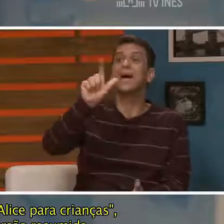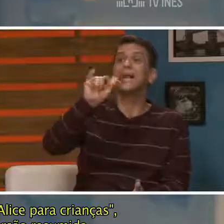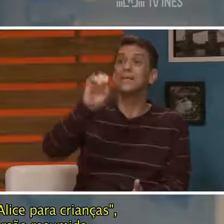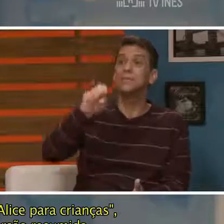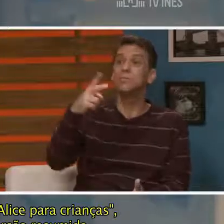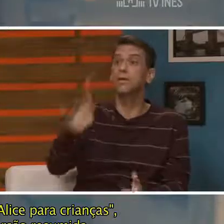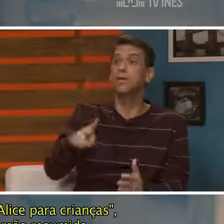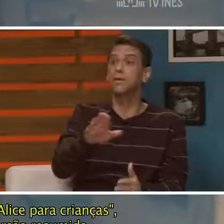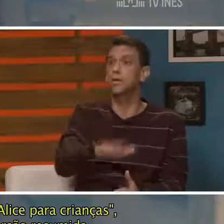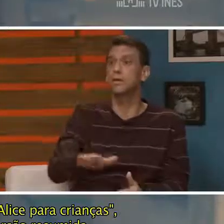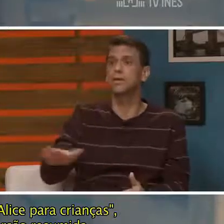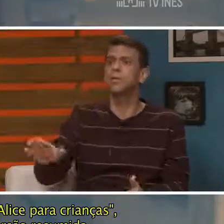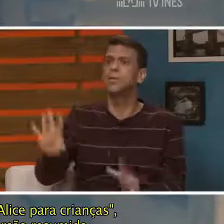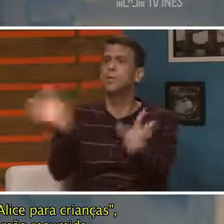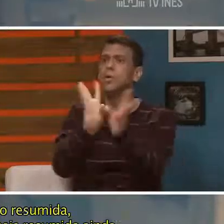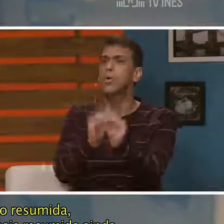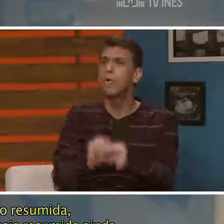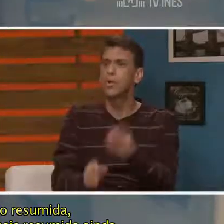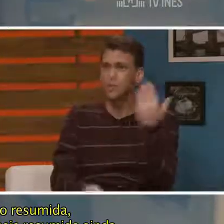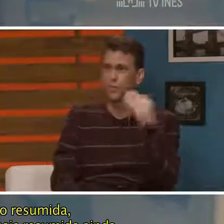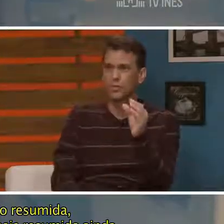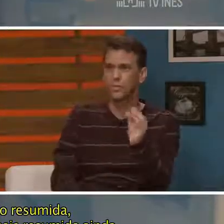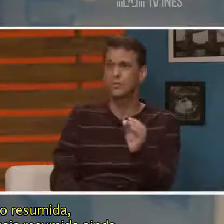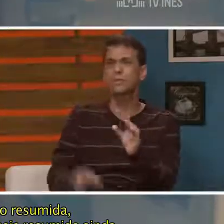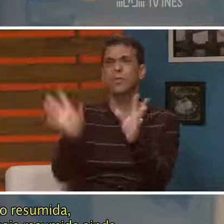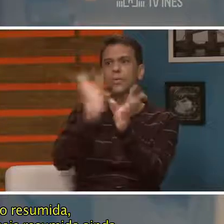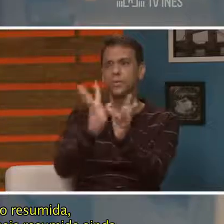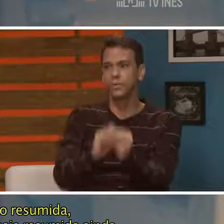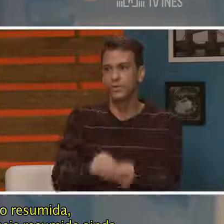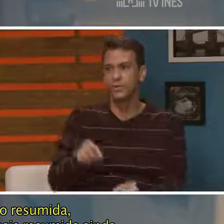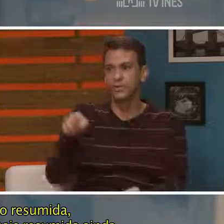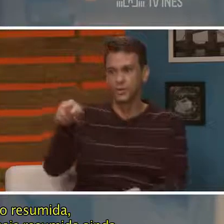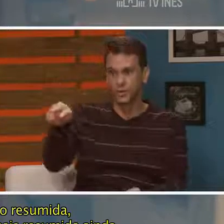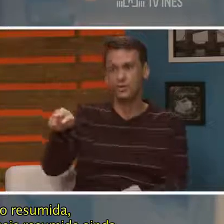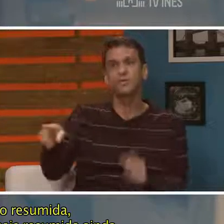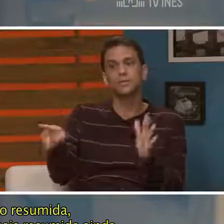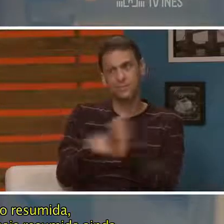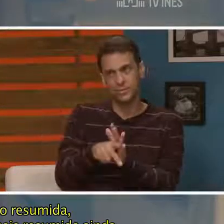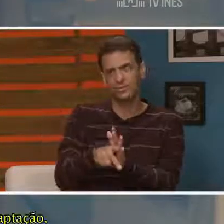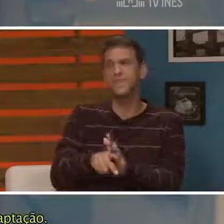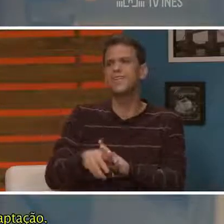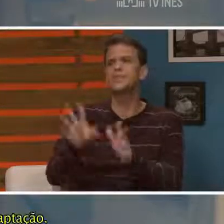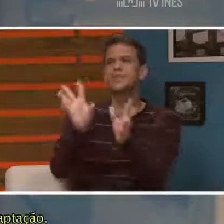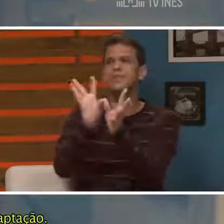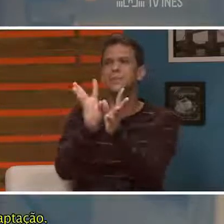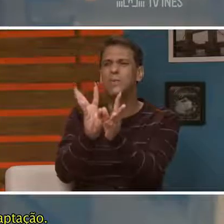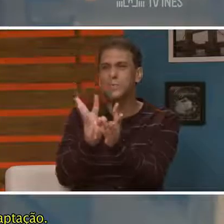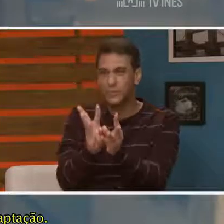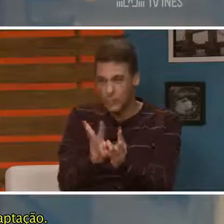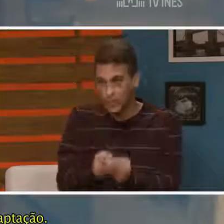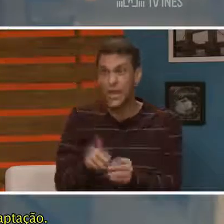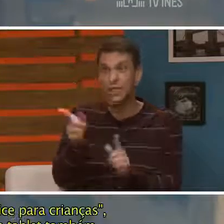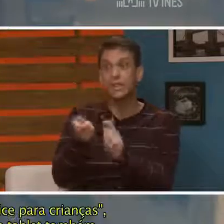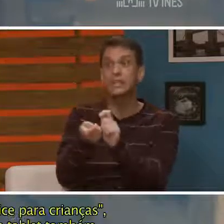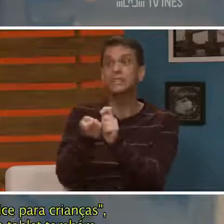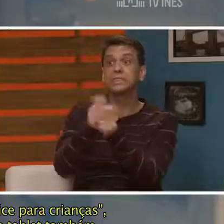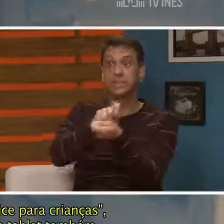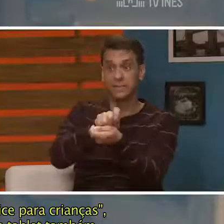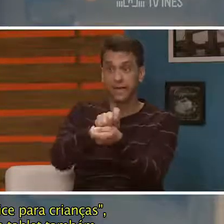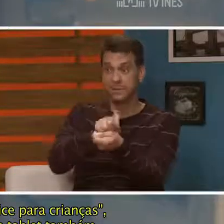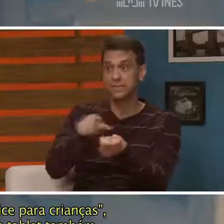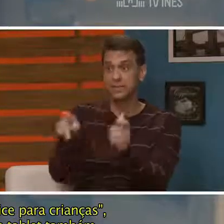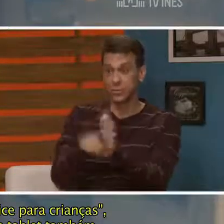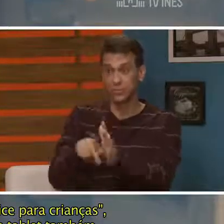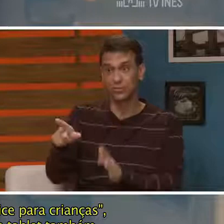crianças, que era uma versão resumida. Dessa versão resumida, eu fiz uma versão mais resumida ainda, né, uma adaptação, e aí a gente